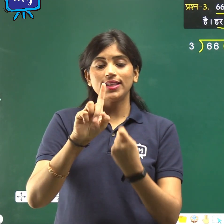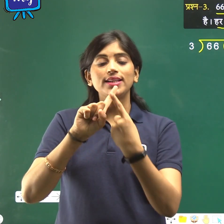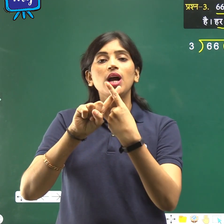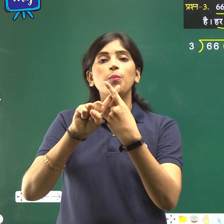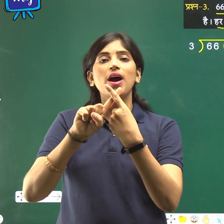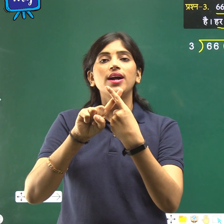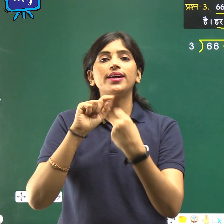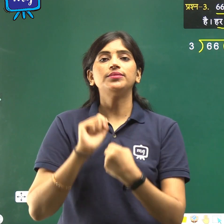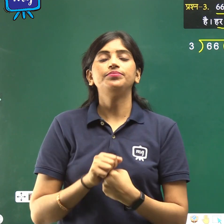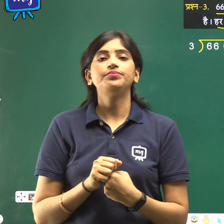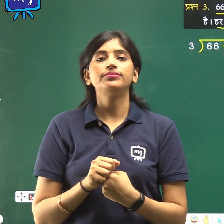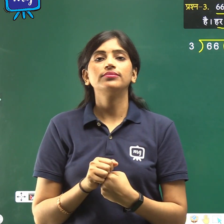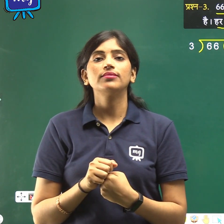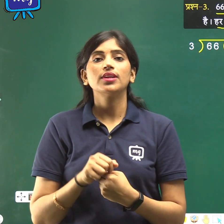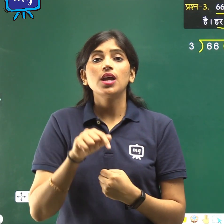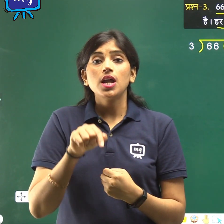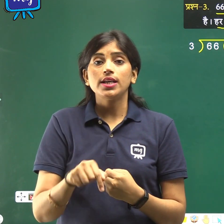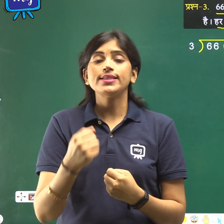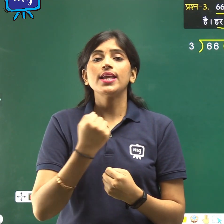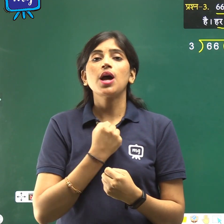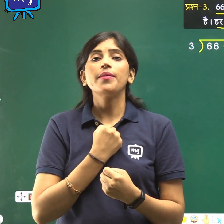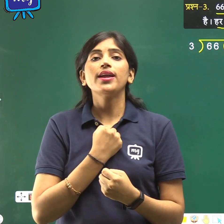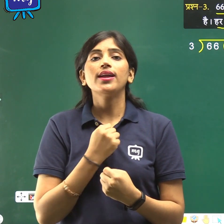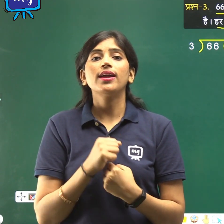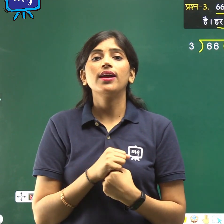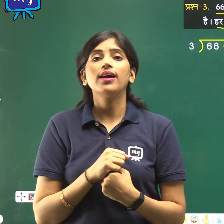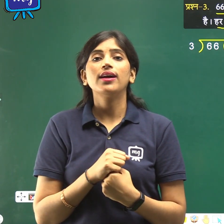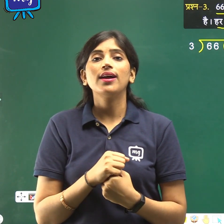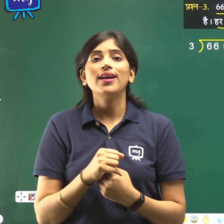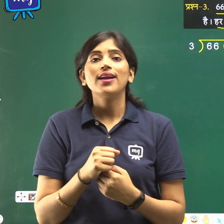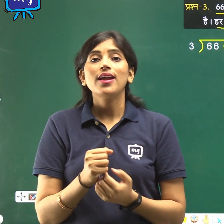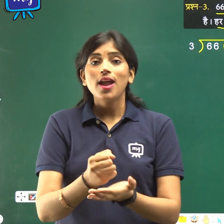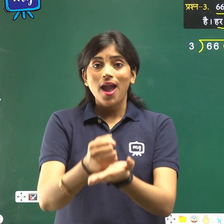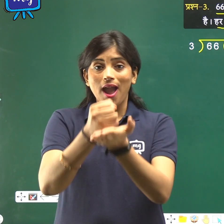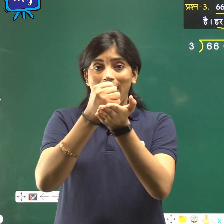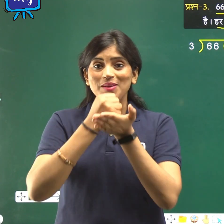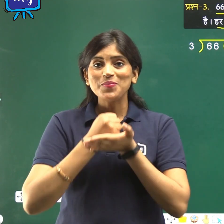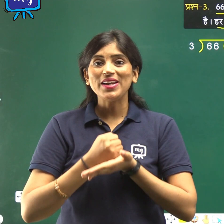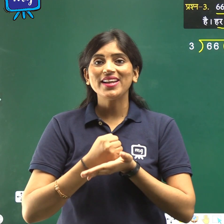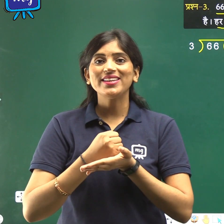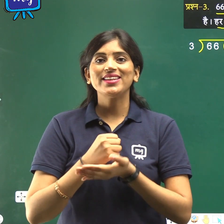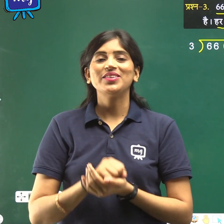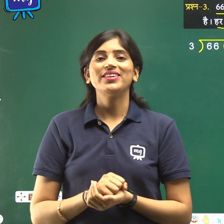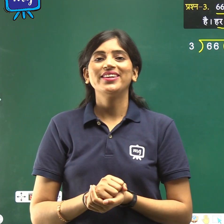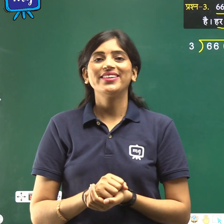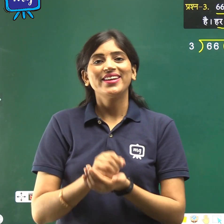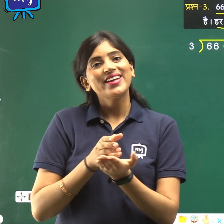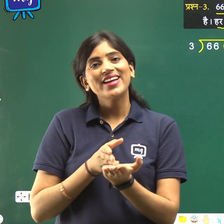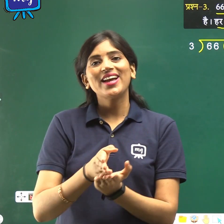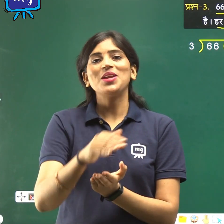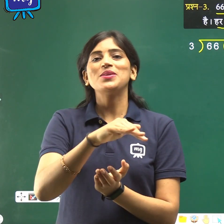पहाड़ा। इससे हमें सहायता मिलेगी। करें